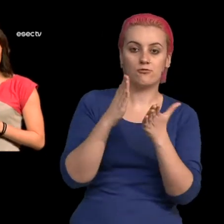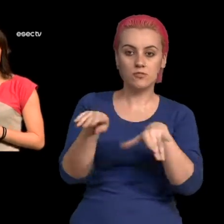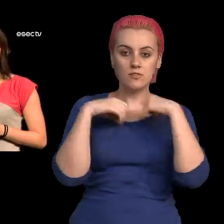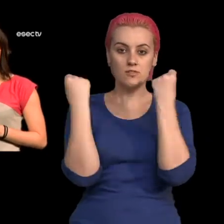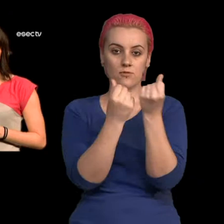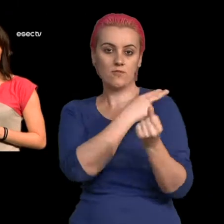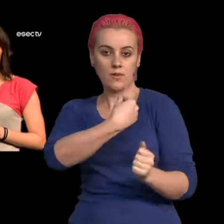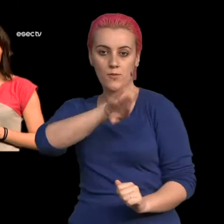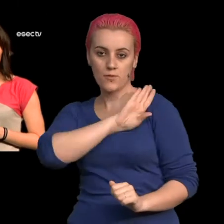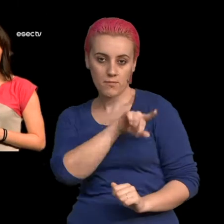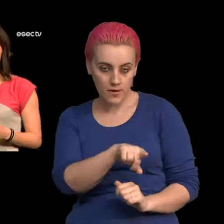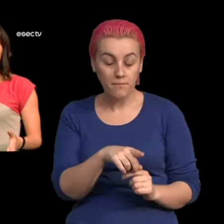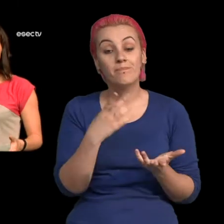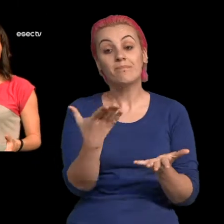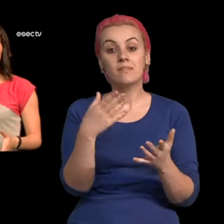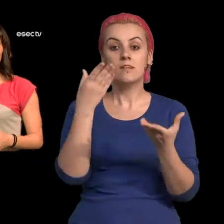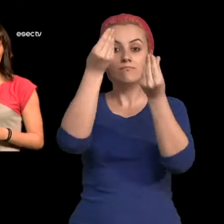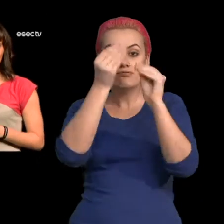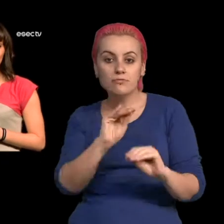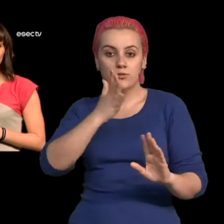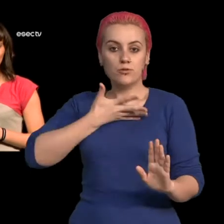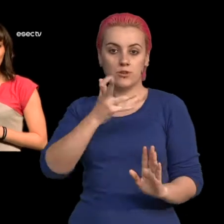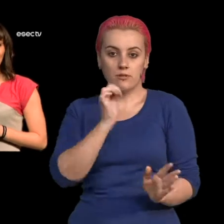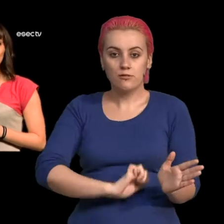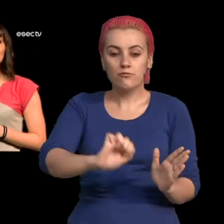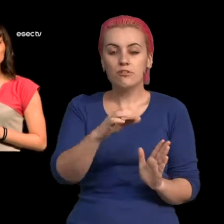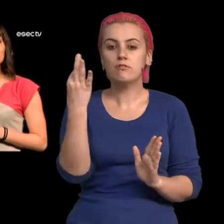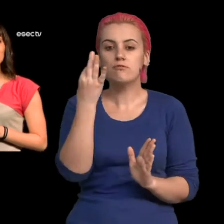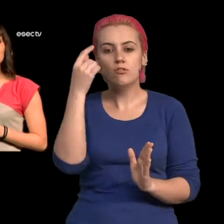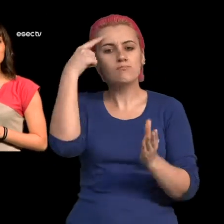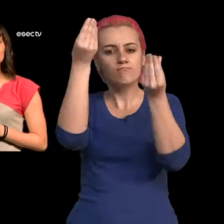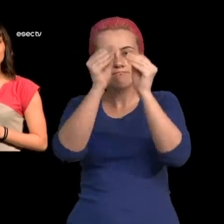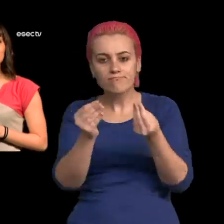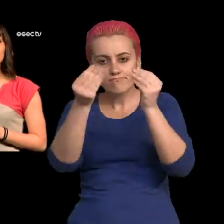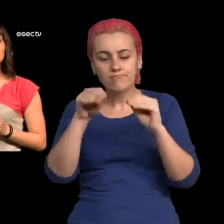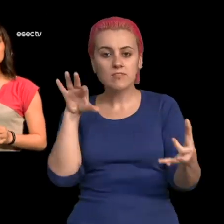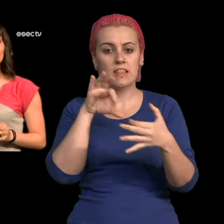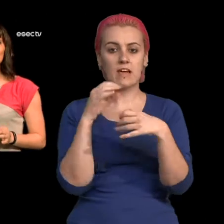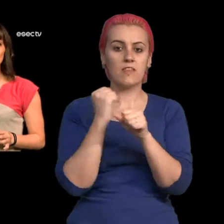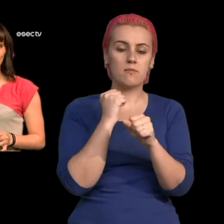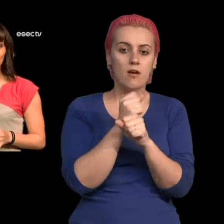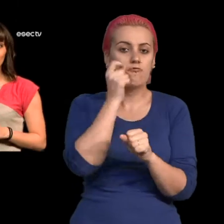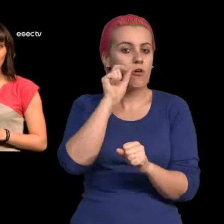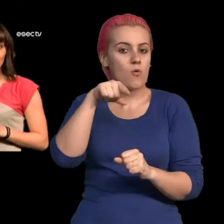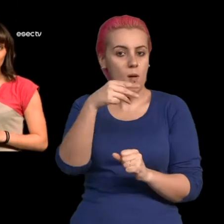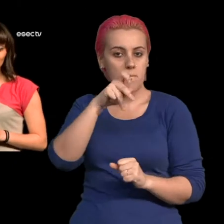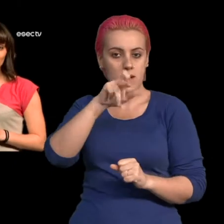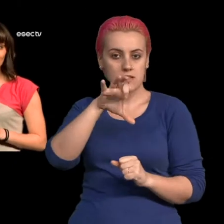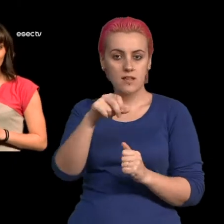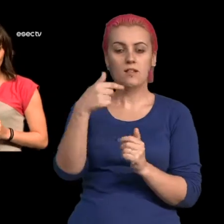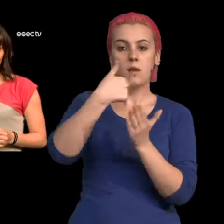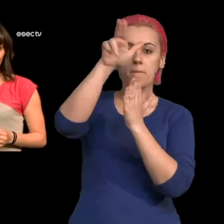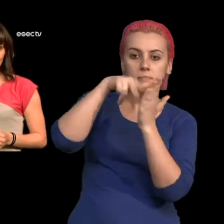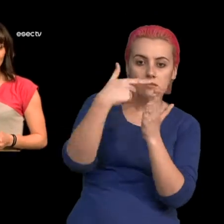Sociais da Universidade de Coimbra. A sua tese de doutoramento foi construída a partir da obra de Marcel Duchamp.